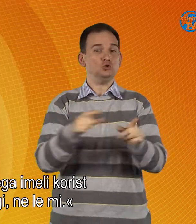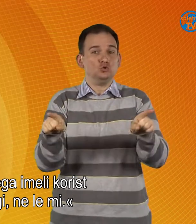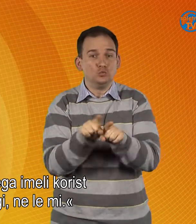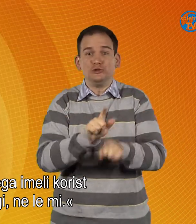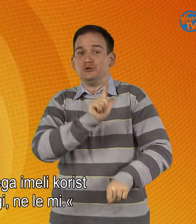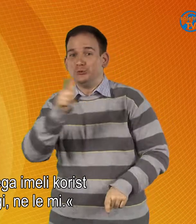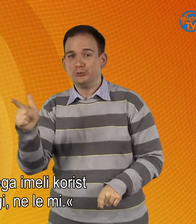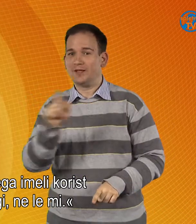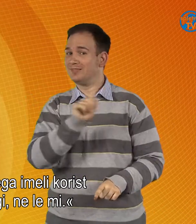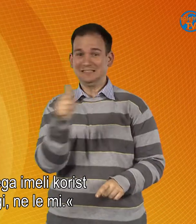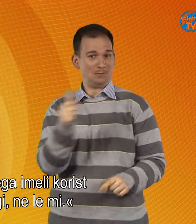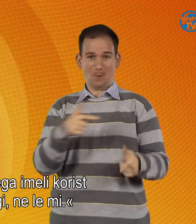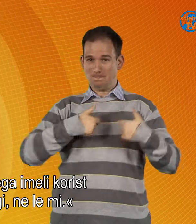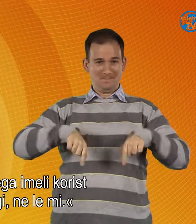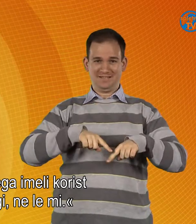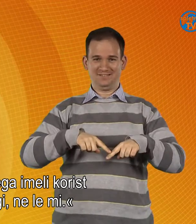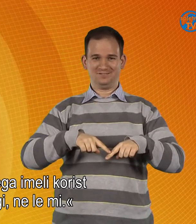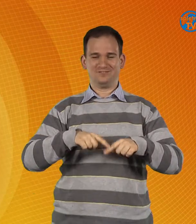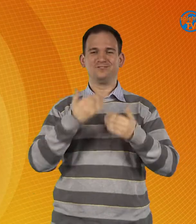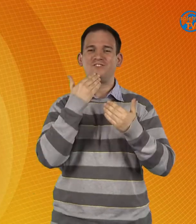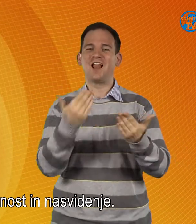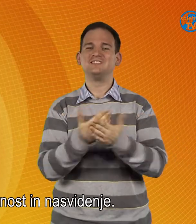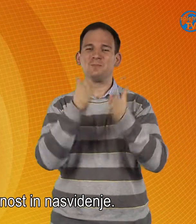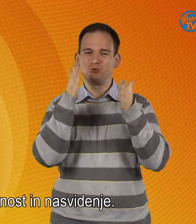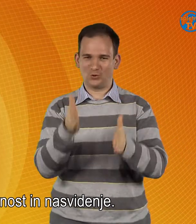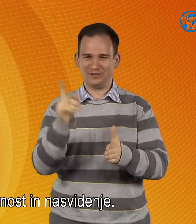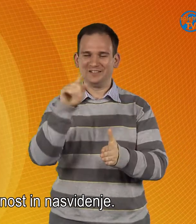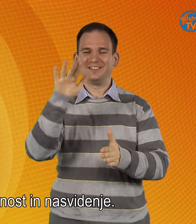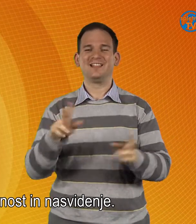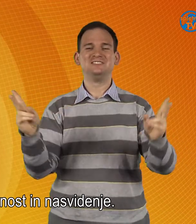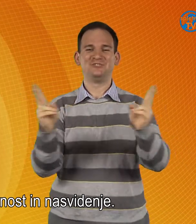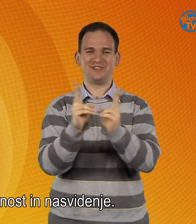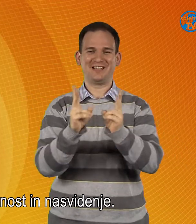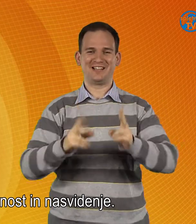Hvala za pozornost in nasvidenje.